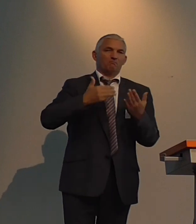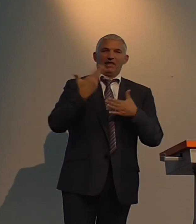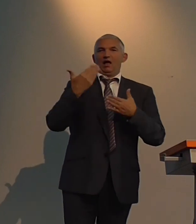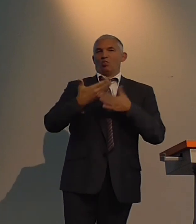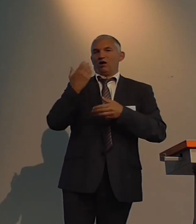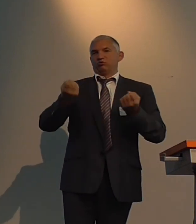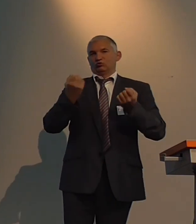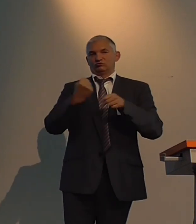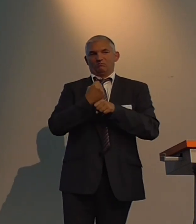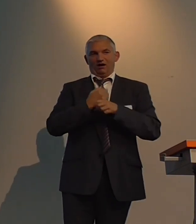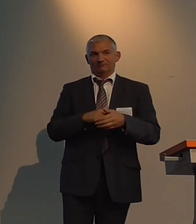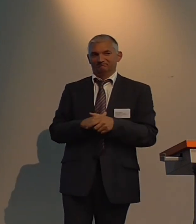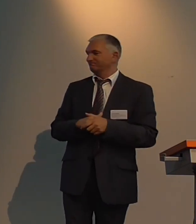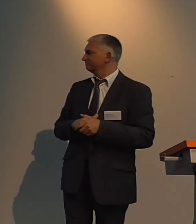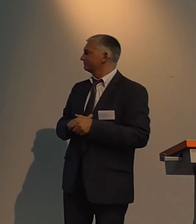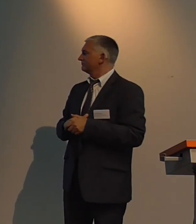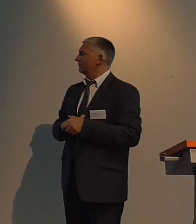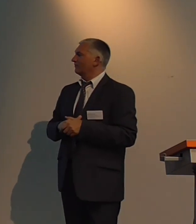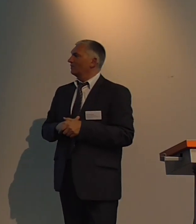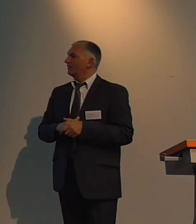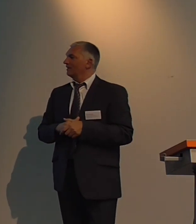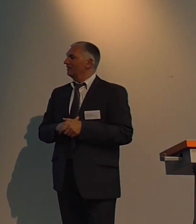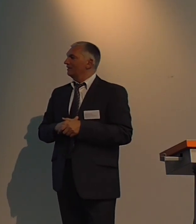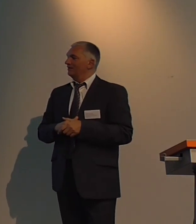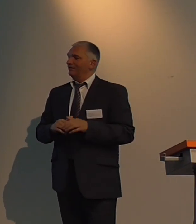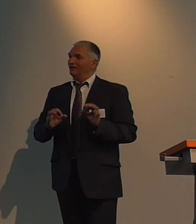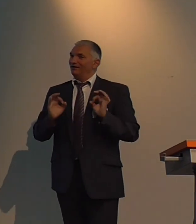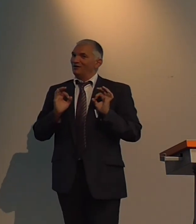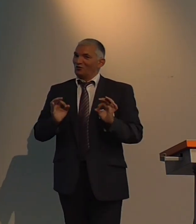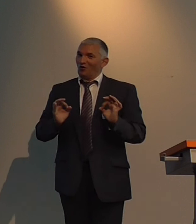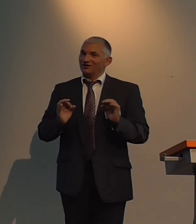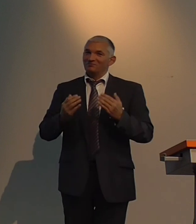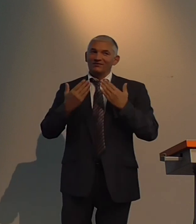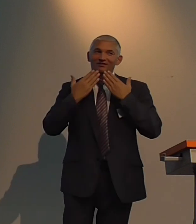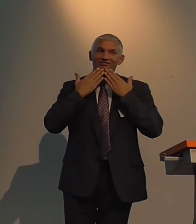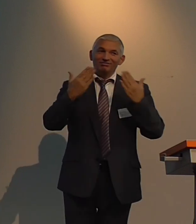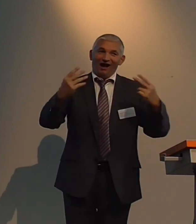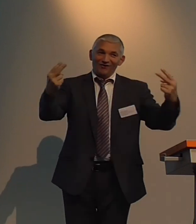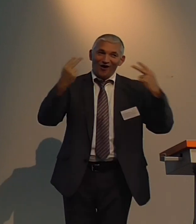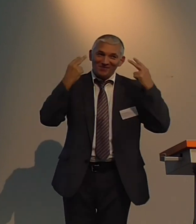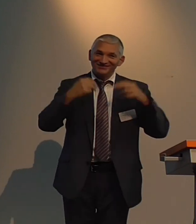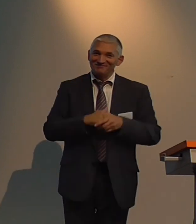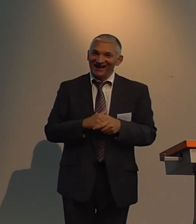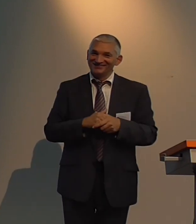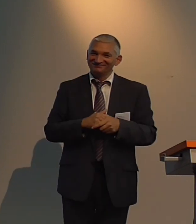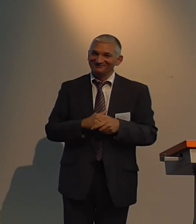gesehen, mache ich wieder aus. Es wäre wirklich gut, wenn da mehr Neuproduktionen zu sehen wären. Ja, ich danke Ihnen für Ihre